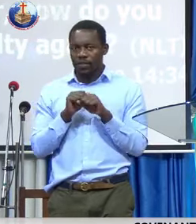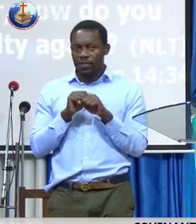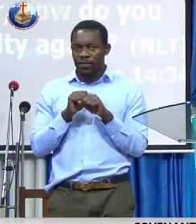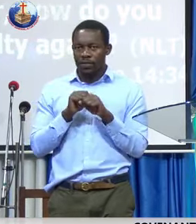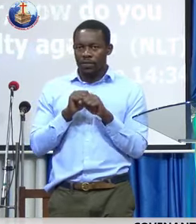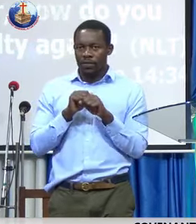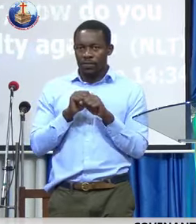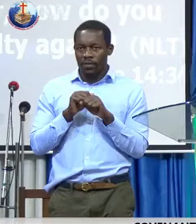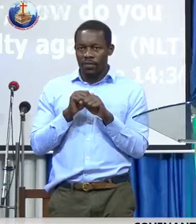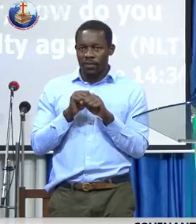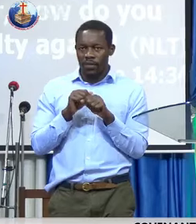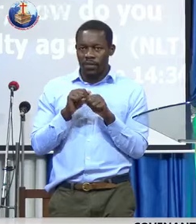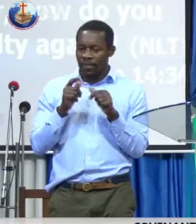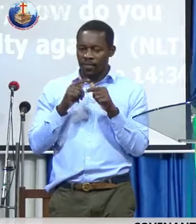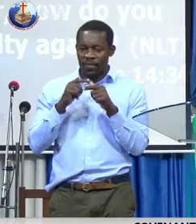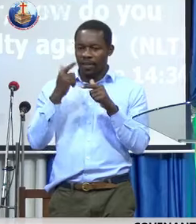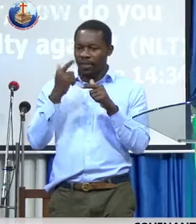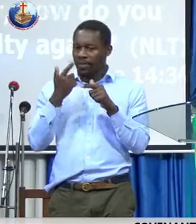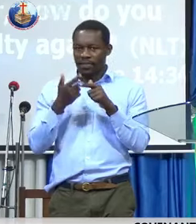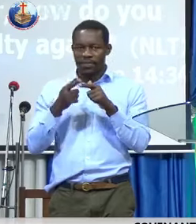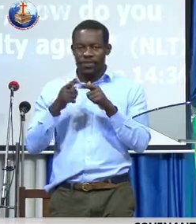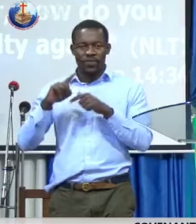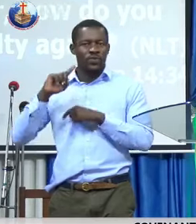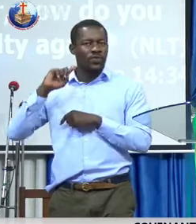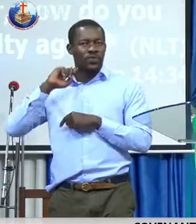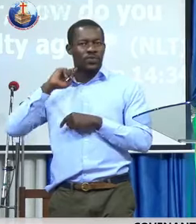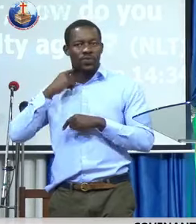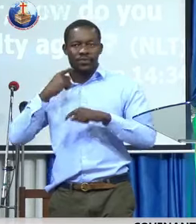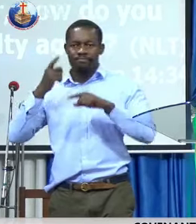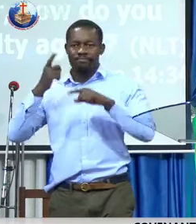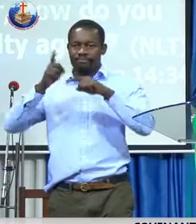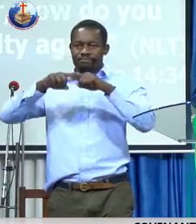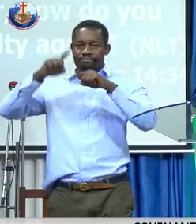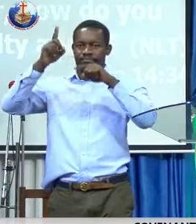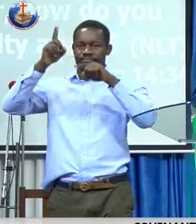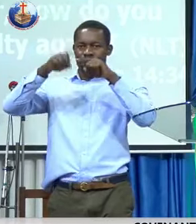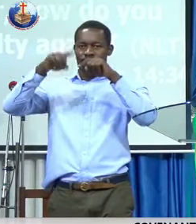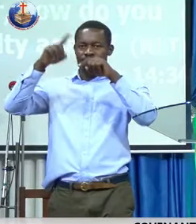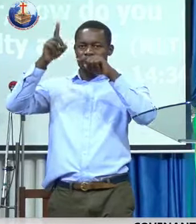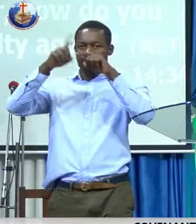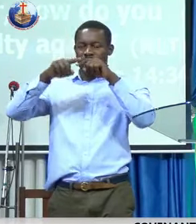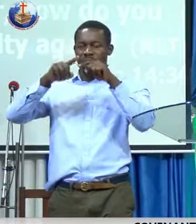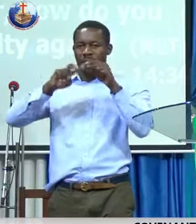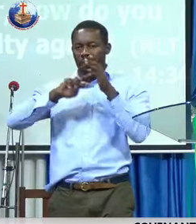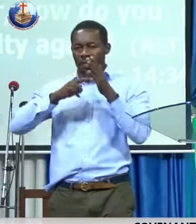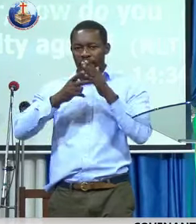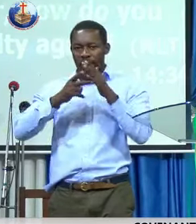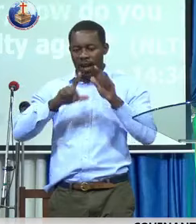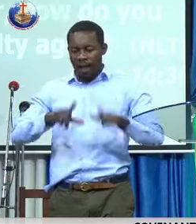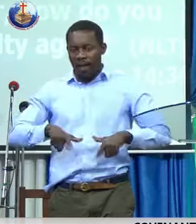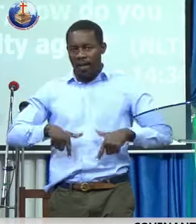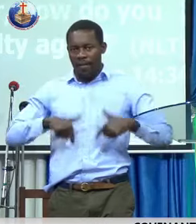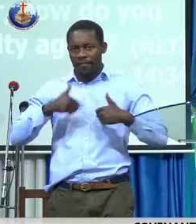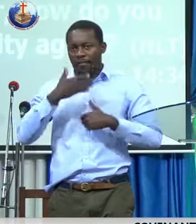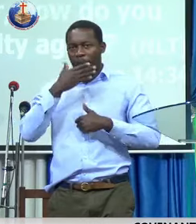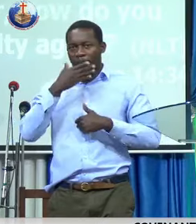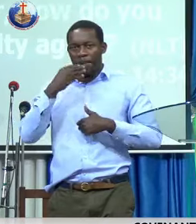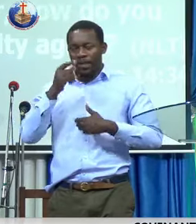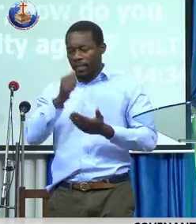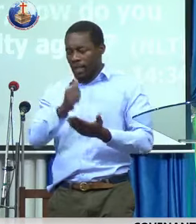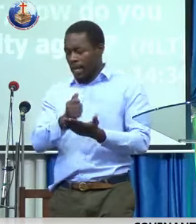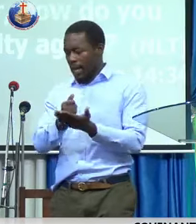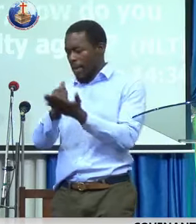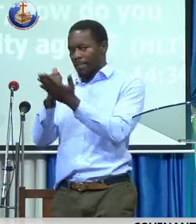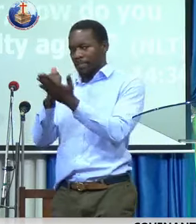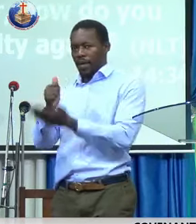chumvi. It upgrades it. Hinua ladha yake. So our lives are meant to upgrade those that we encounter. Kwa hivyo